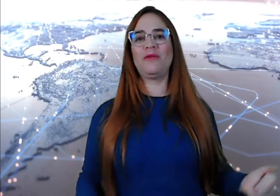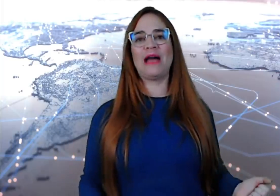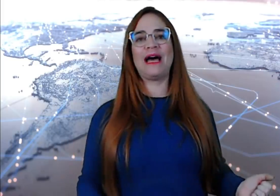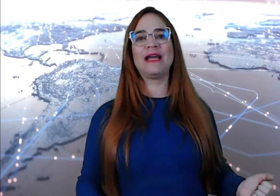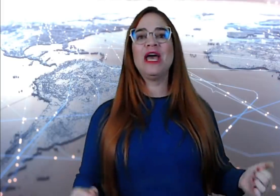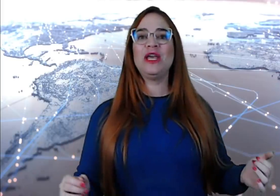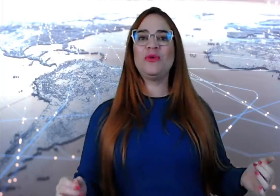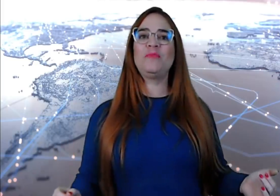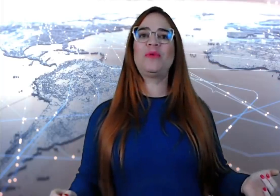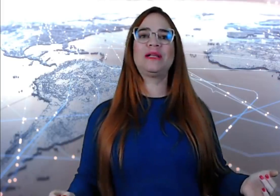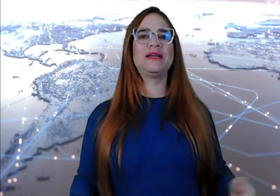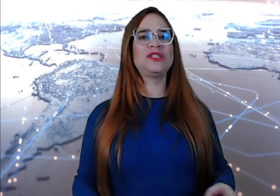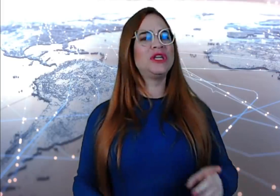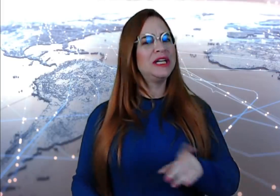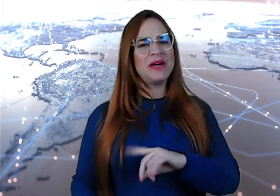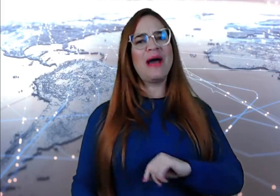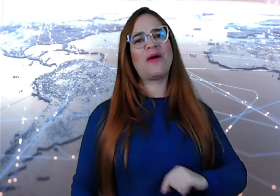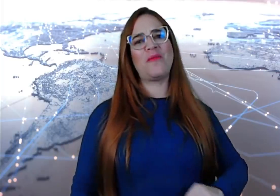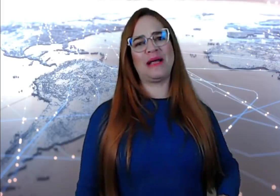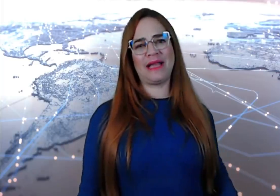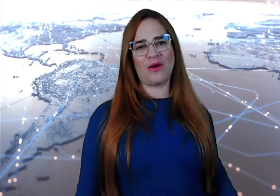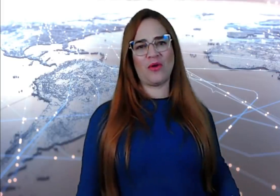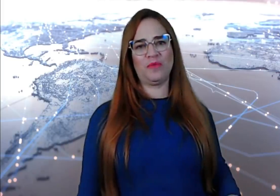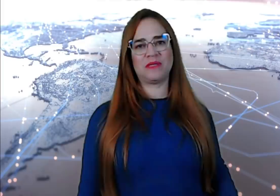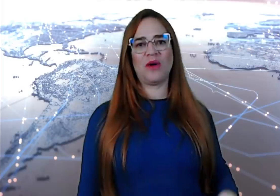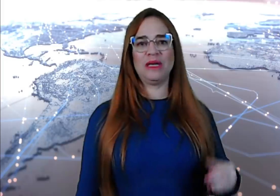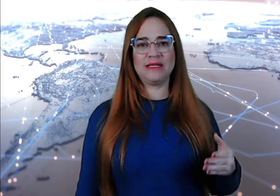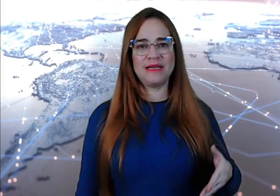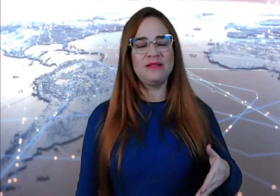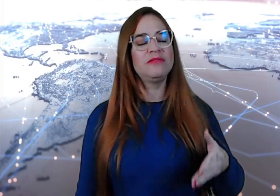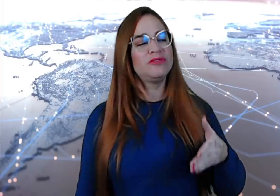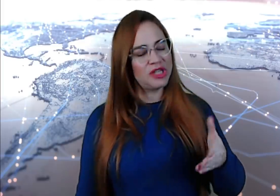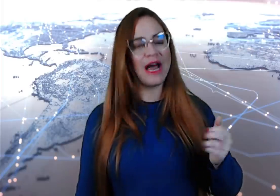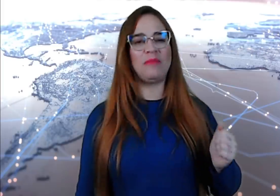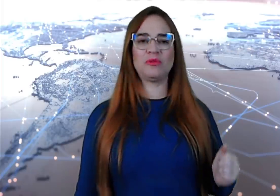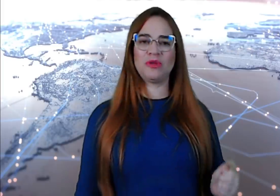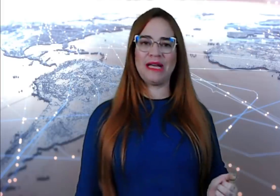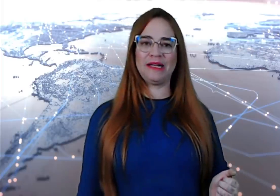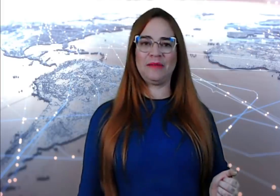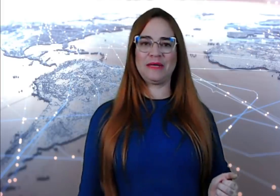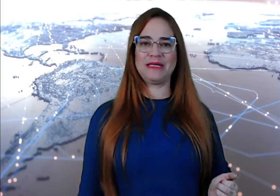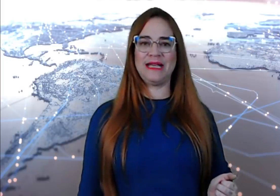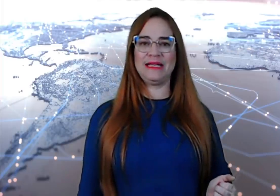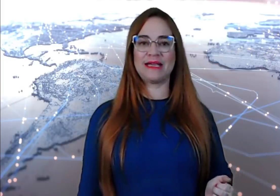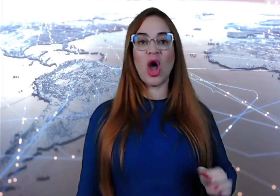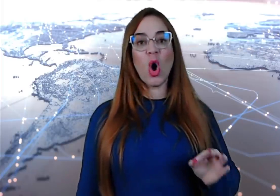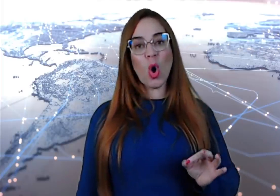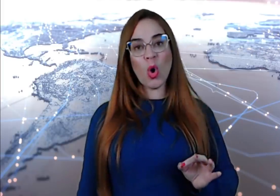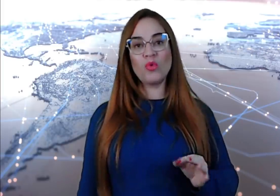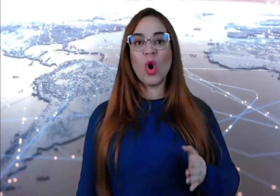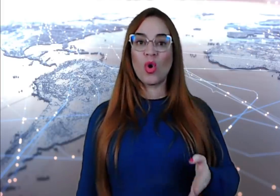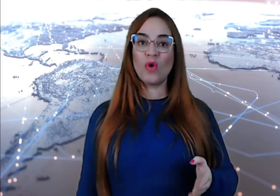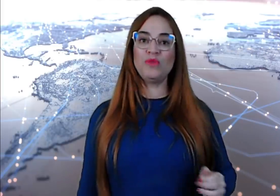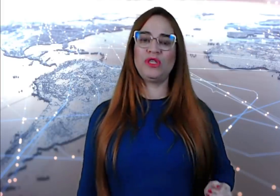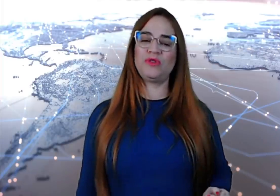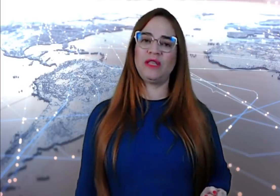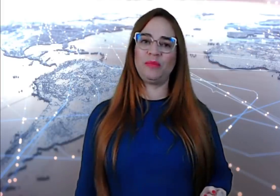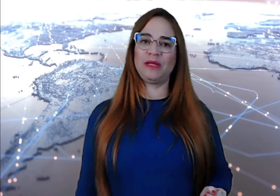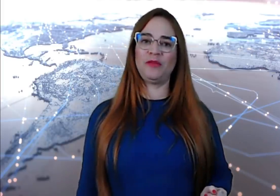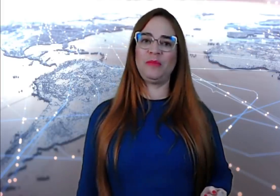irregular. E o importante não é combater a corrupção, e sim tirar Bolsonaro da presidência ou, como disse o deputado